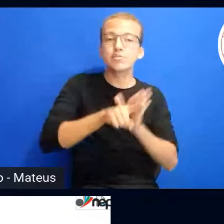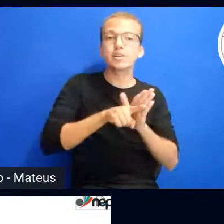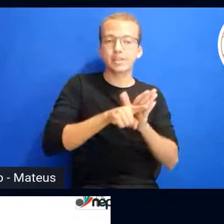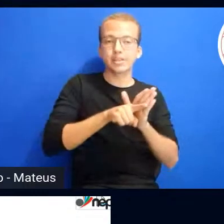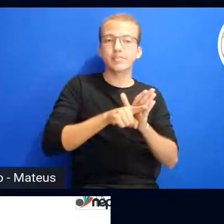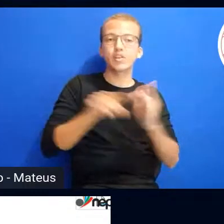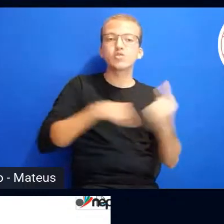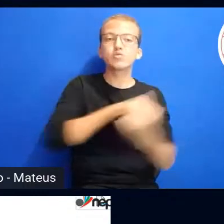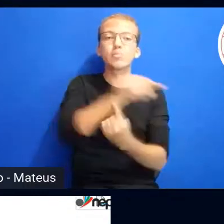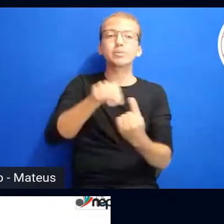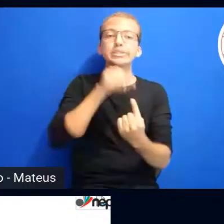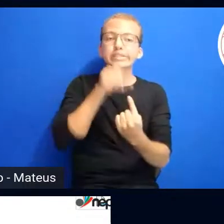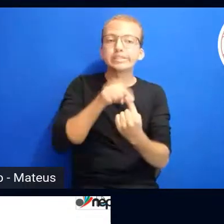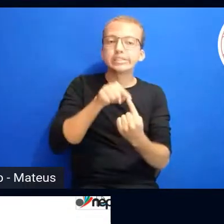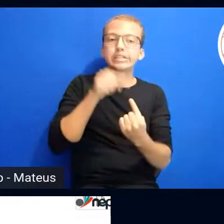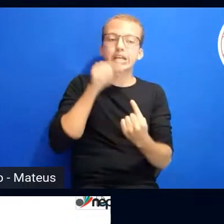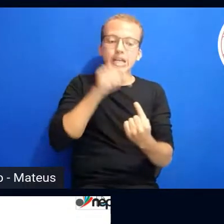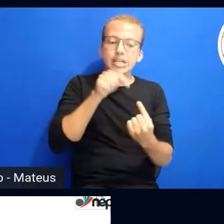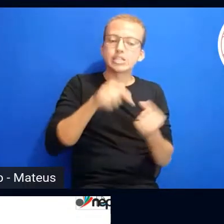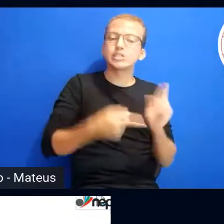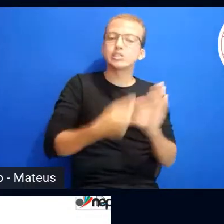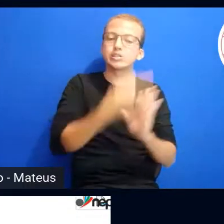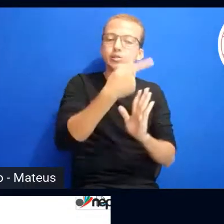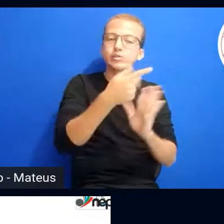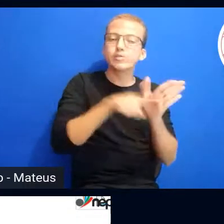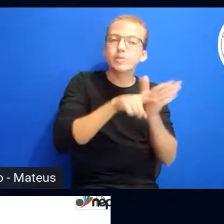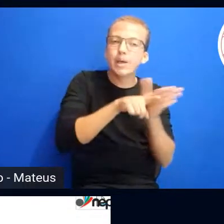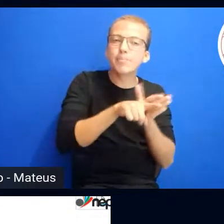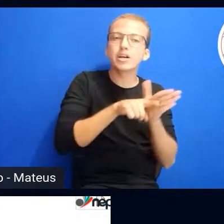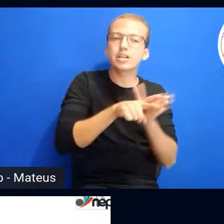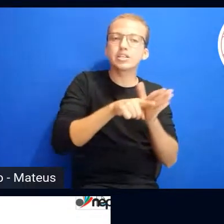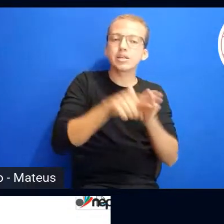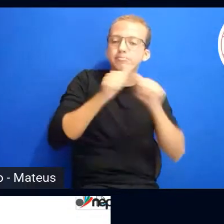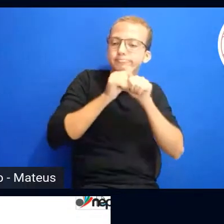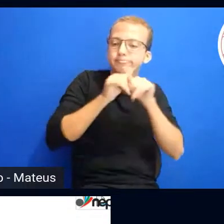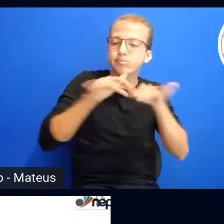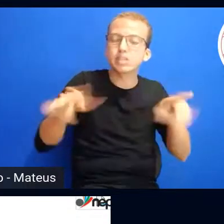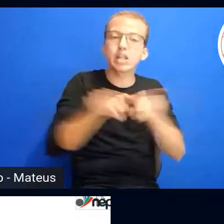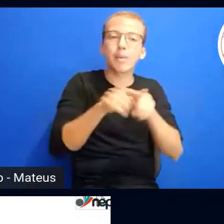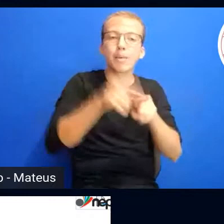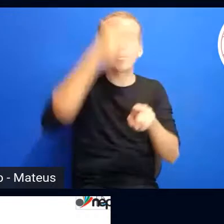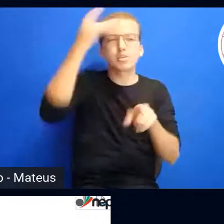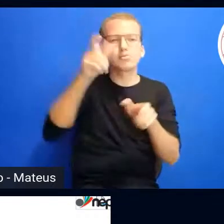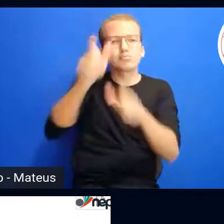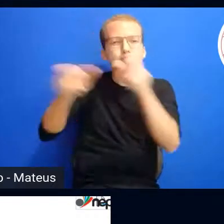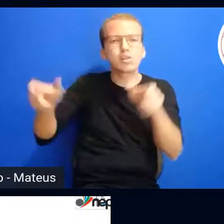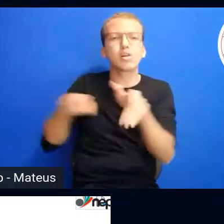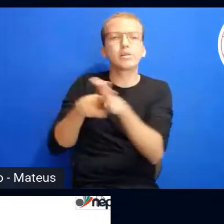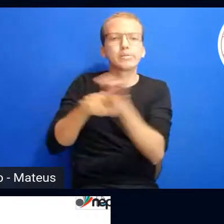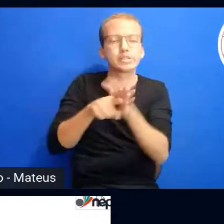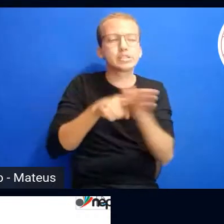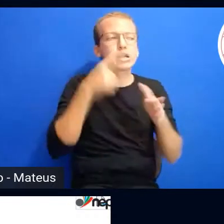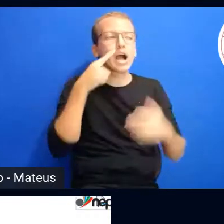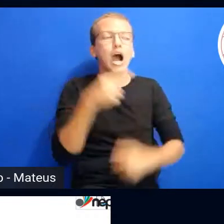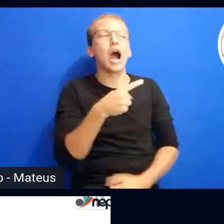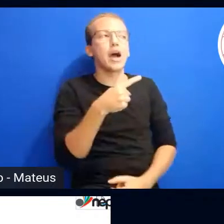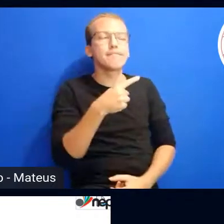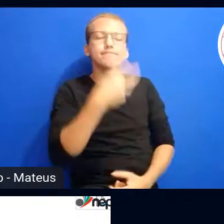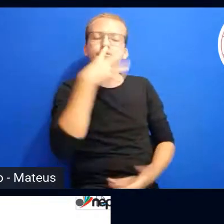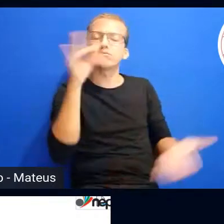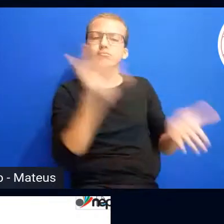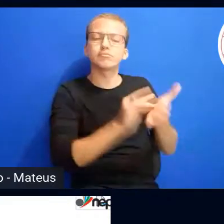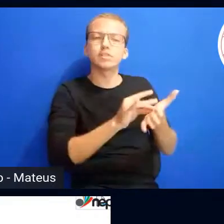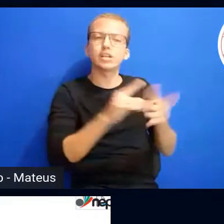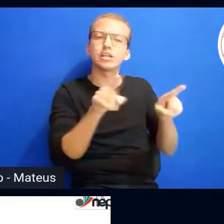né, eh, a mais pessoas, a mais pesquisadores e que haja aí um olhar mais significativo para essa